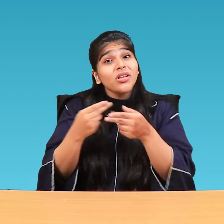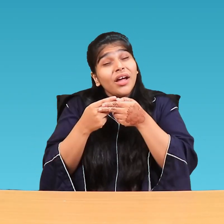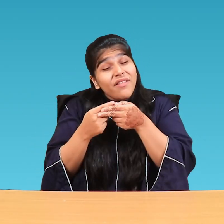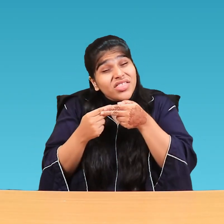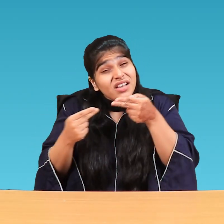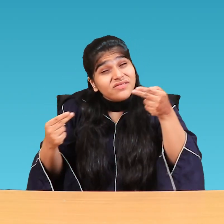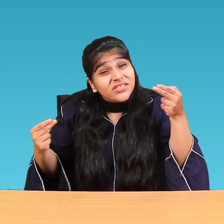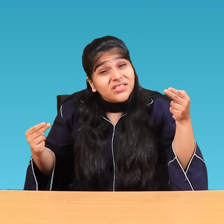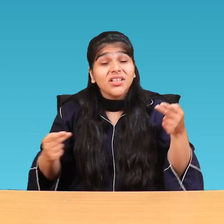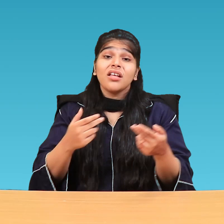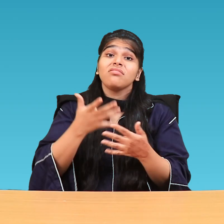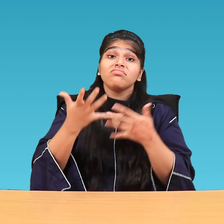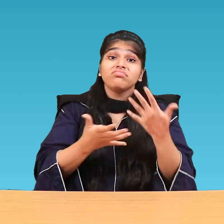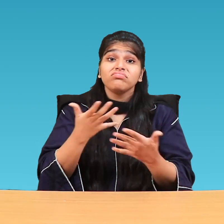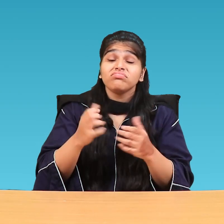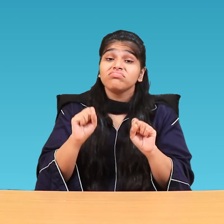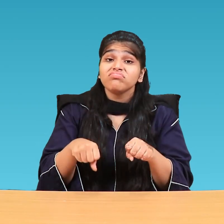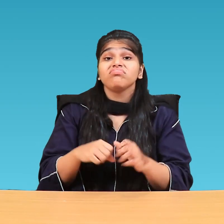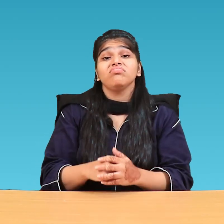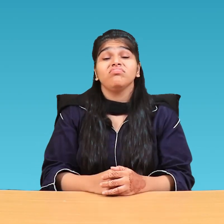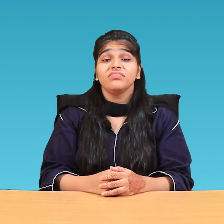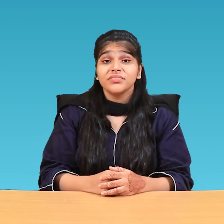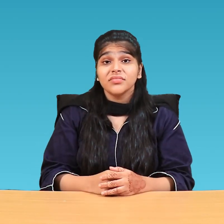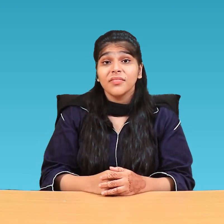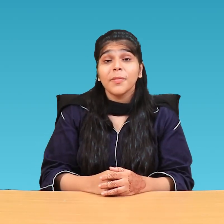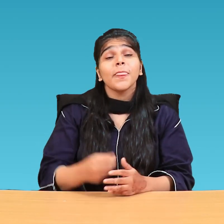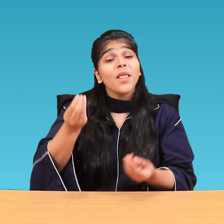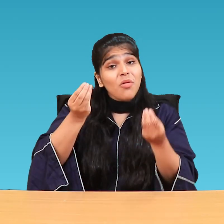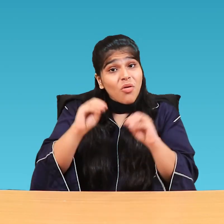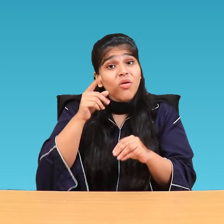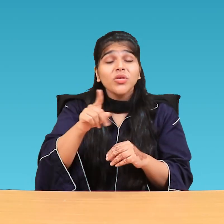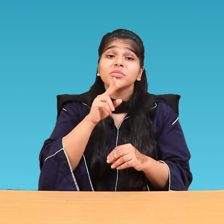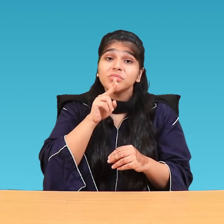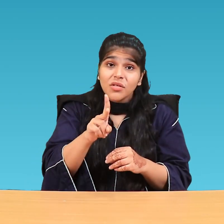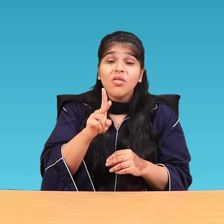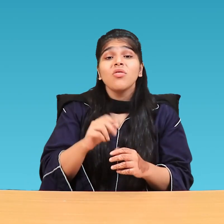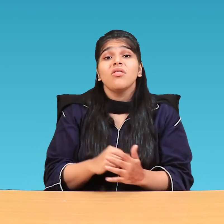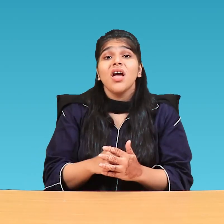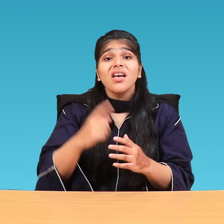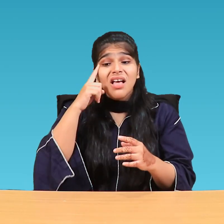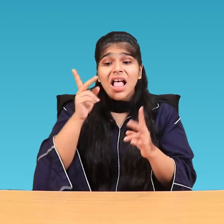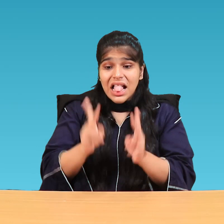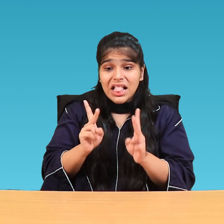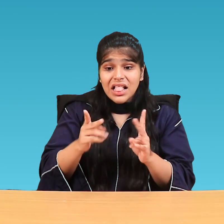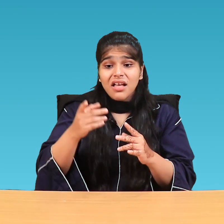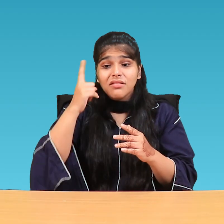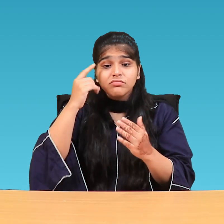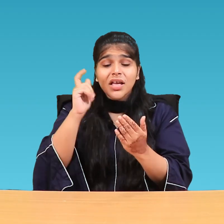ہیں جو کہ میں ابھی نہیں جا رہا۔ اس کے علاوہ انہوں نے یہ بھی بتایا کہ ابھی تک سلیبس کے علاوہ